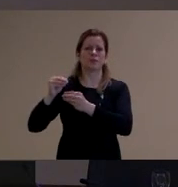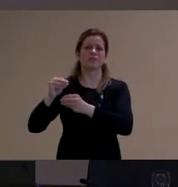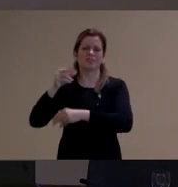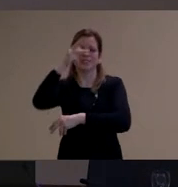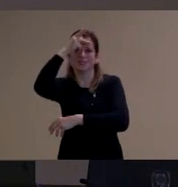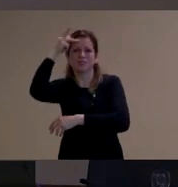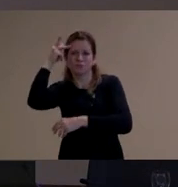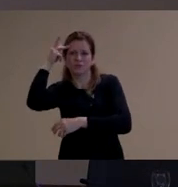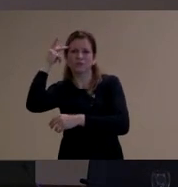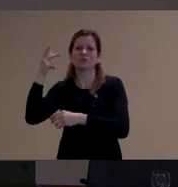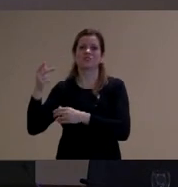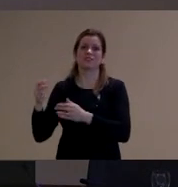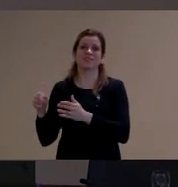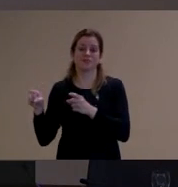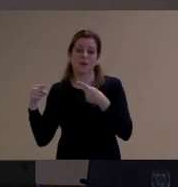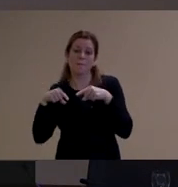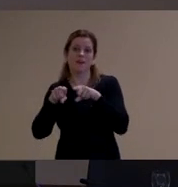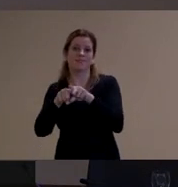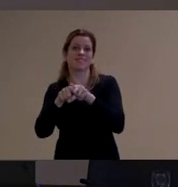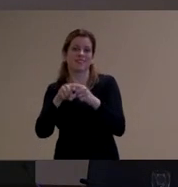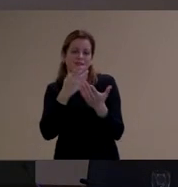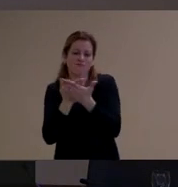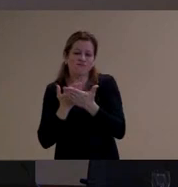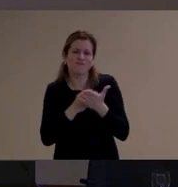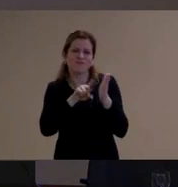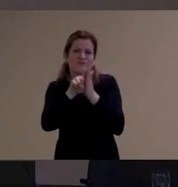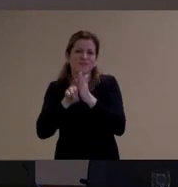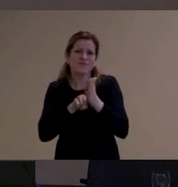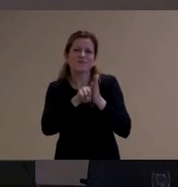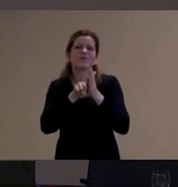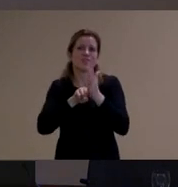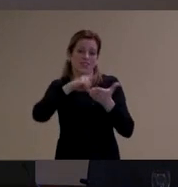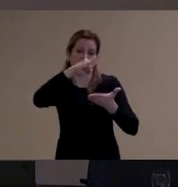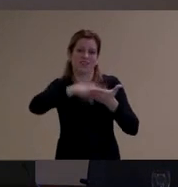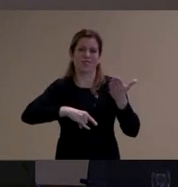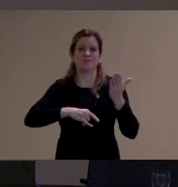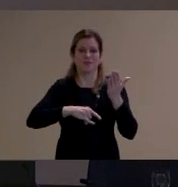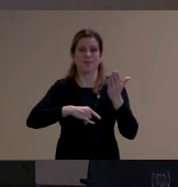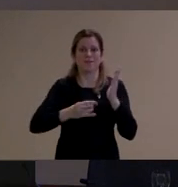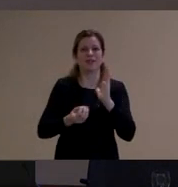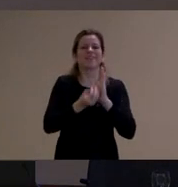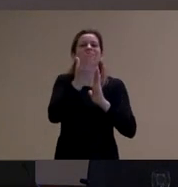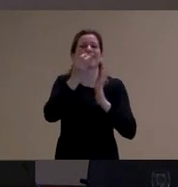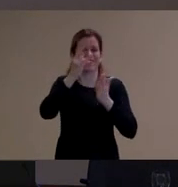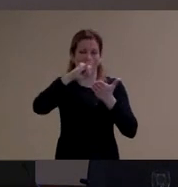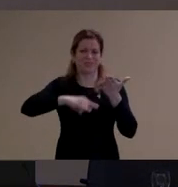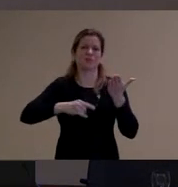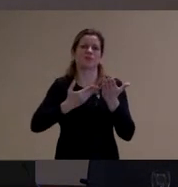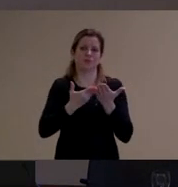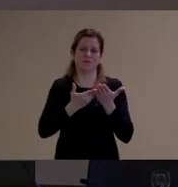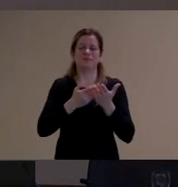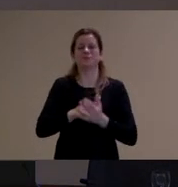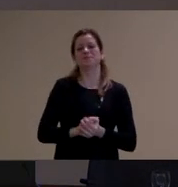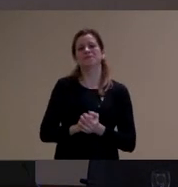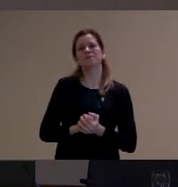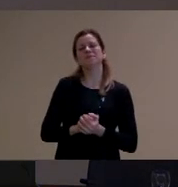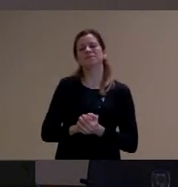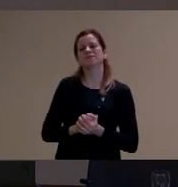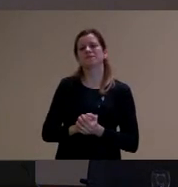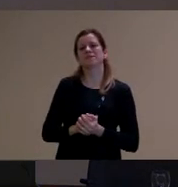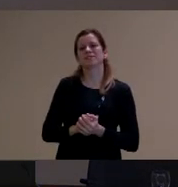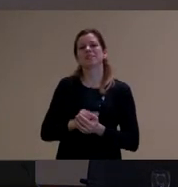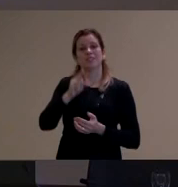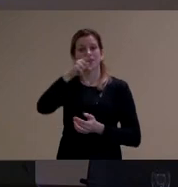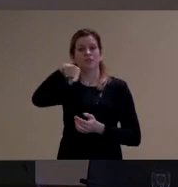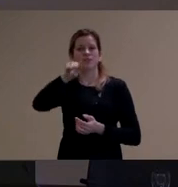contribuindo com a construção do documento e aí eu trouxe aqui só para gente ir ter vocês